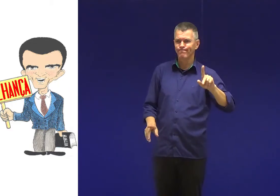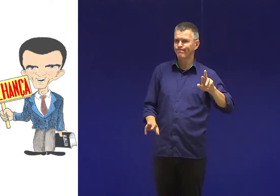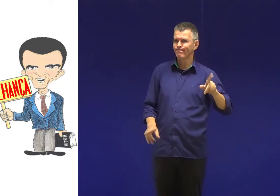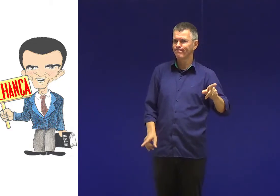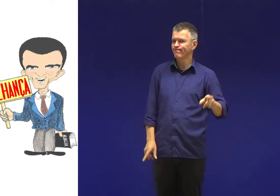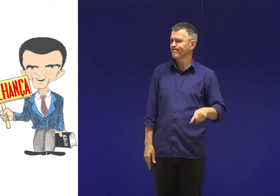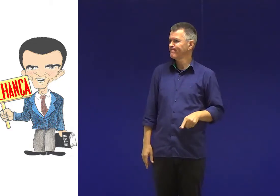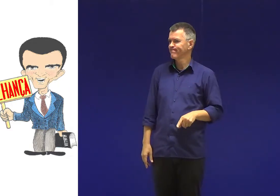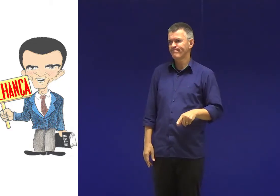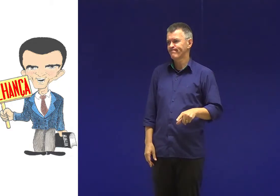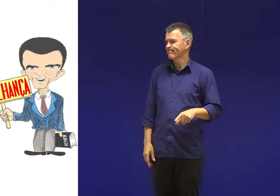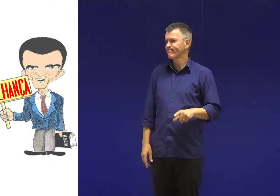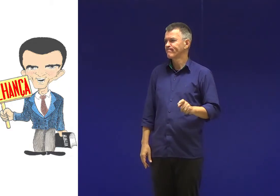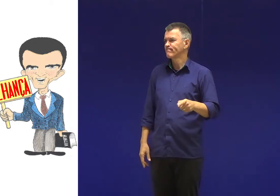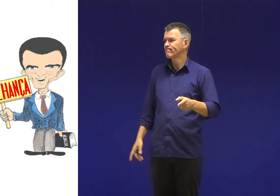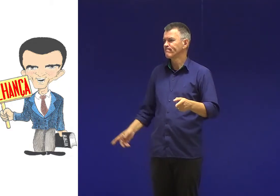Não, é diferente.